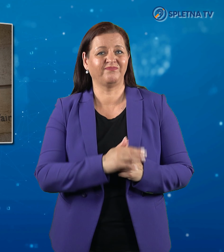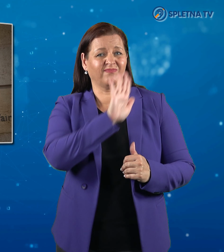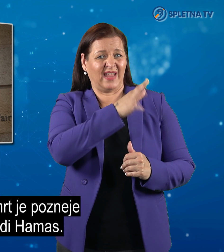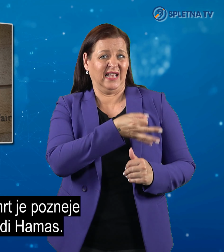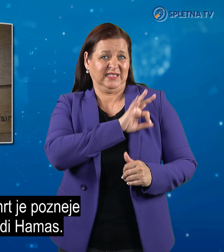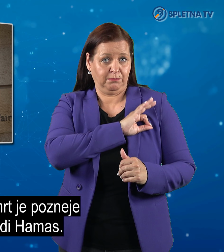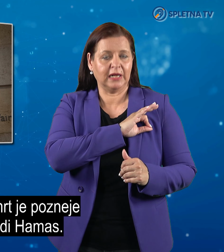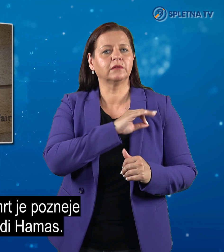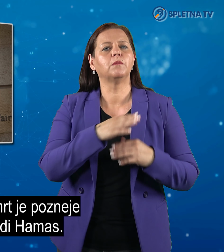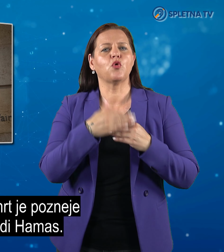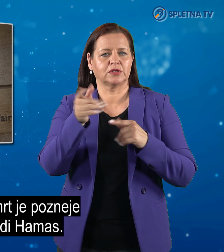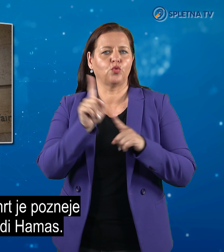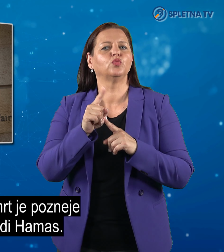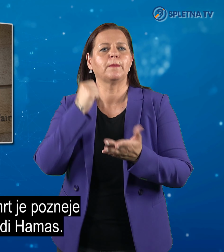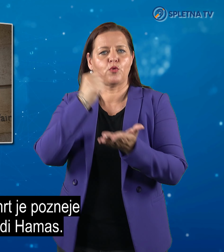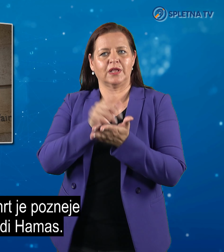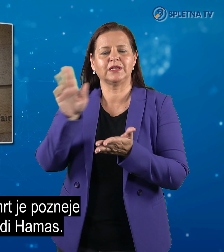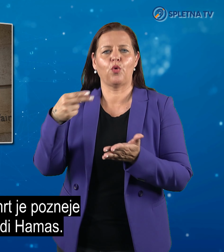Njegovo smrt je pozneje potrdil tudi Hamas.